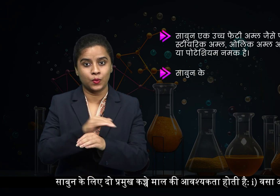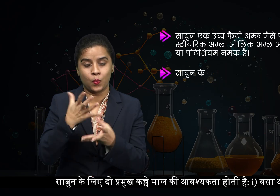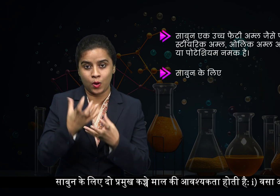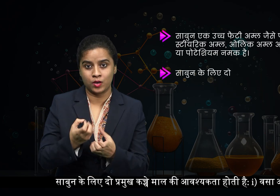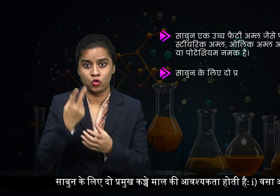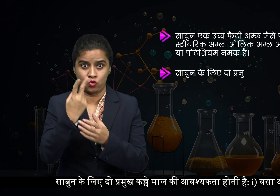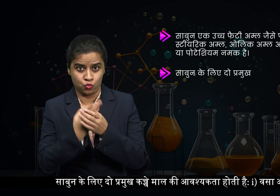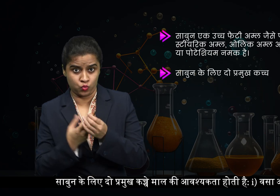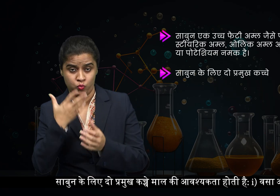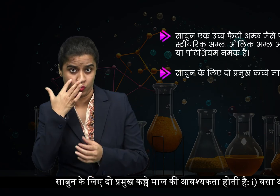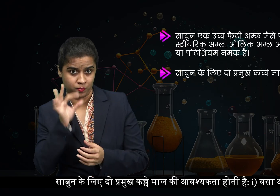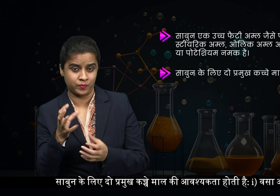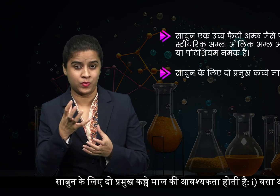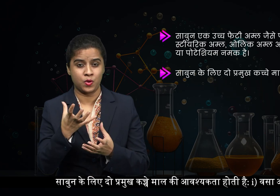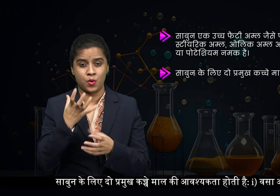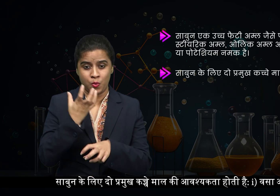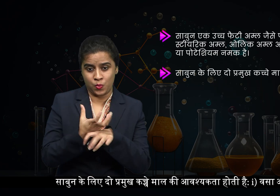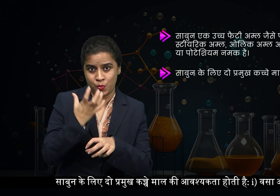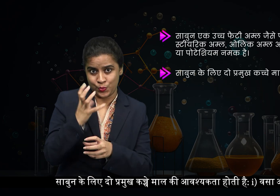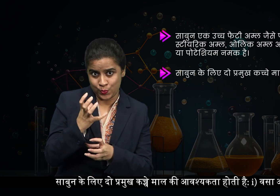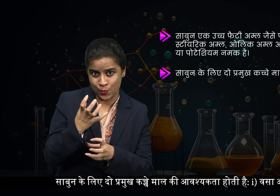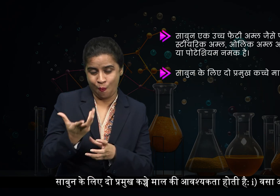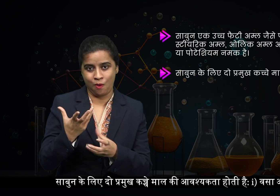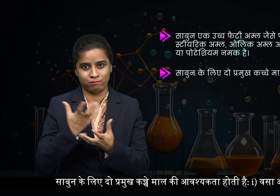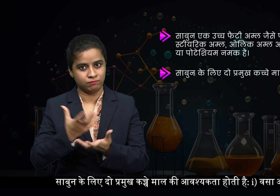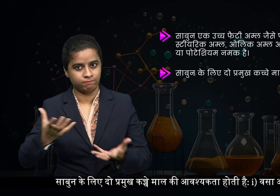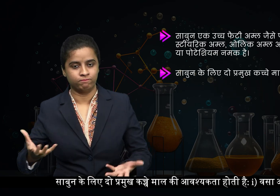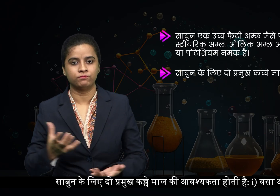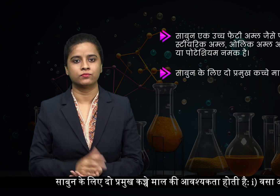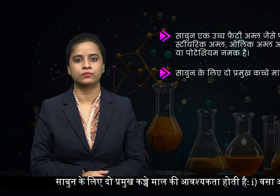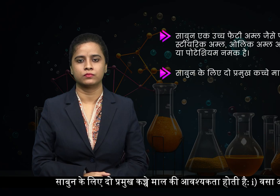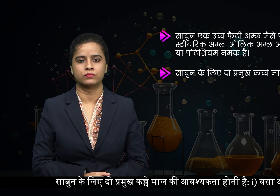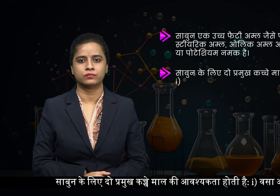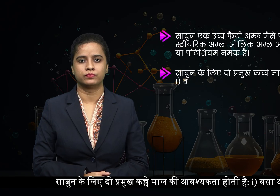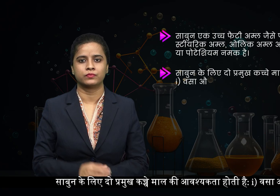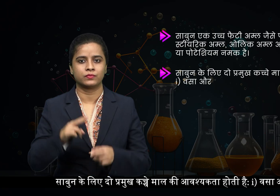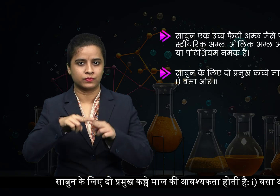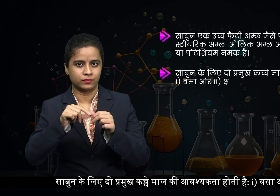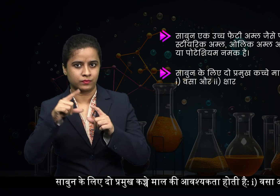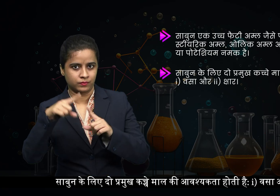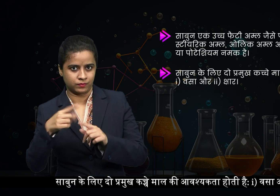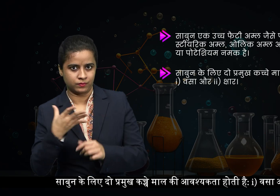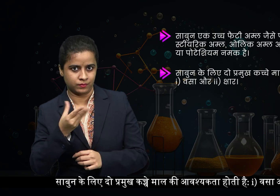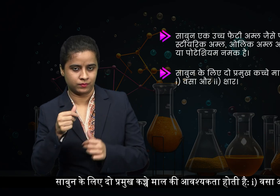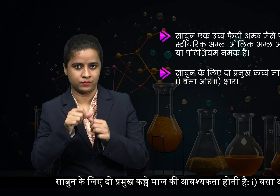साबुन के लिए 2 प्रमुख कच्चे माल की आवश्यकता होती है, वसा और क्षार।